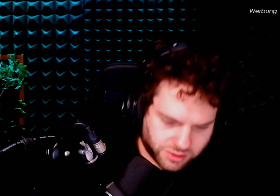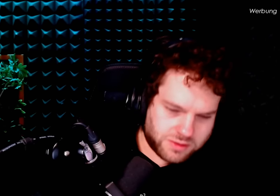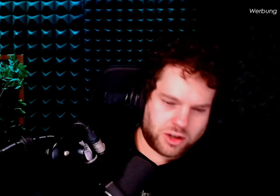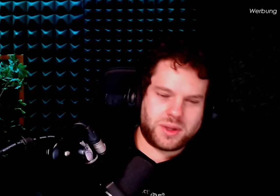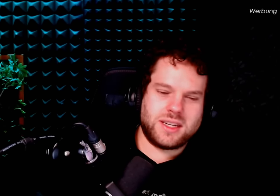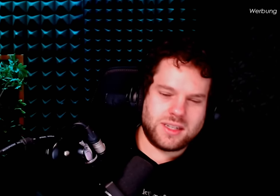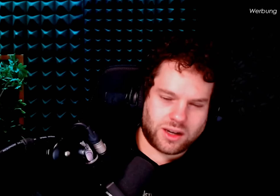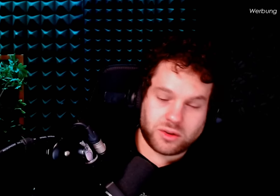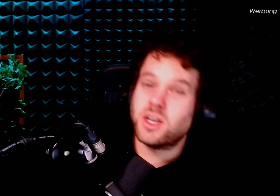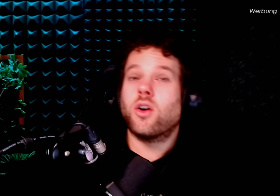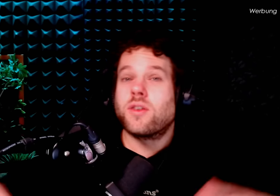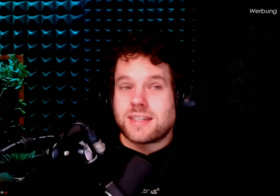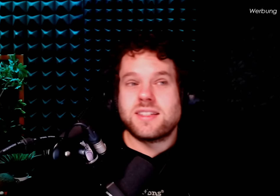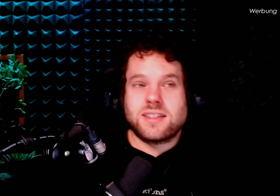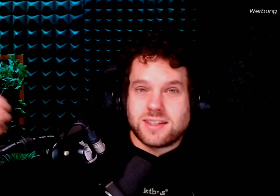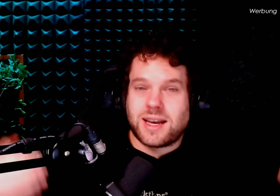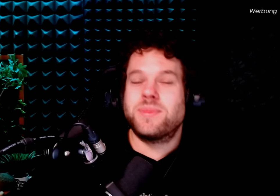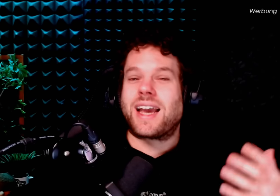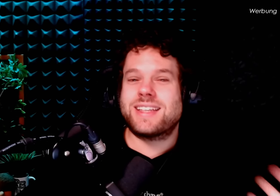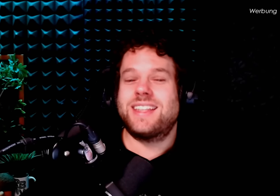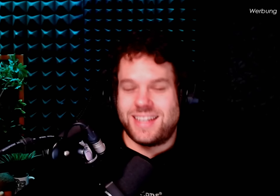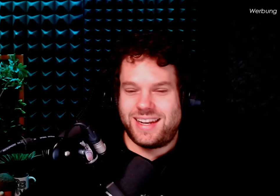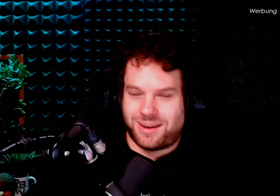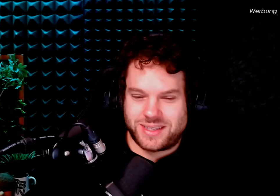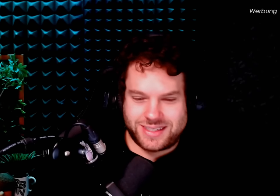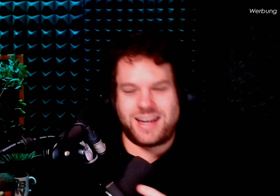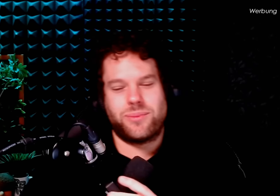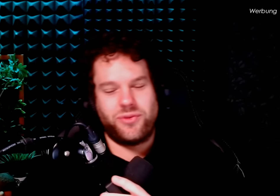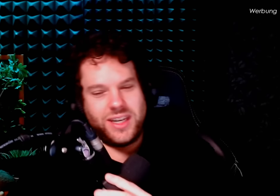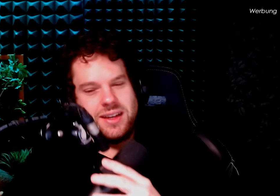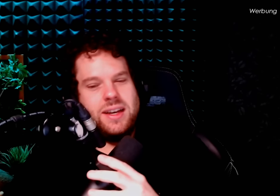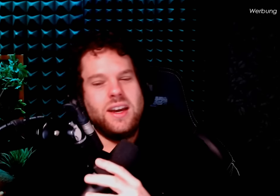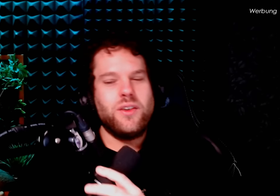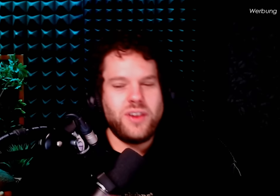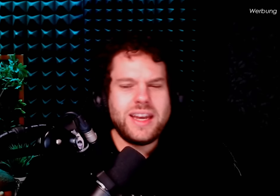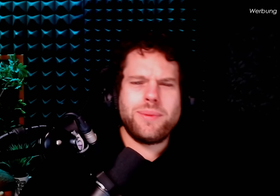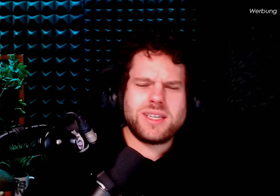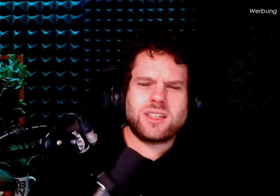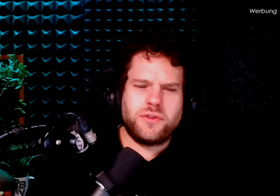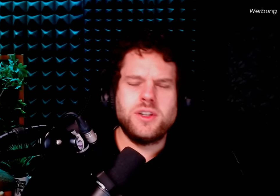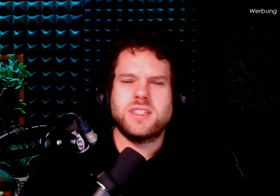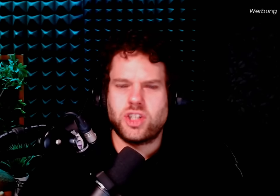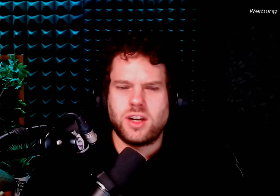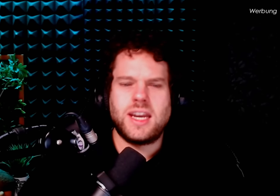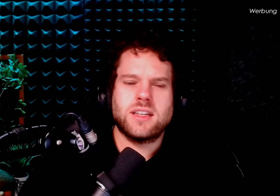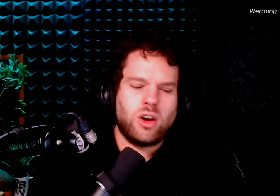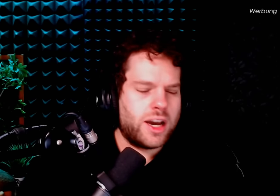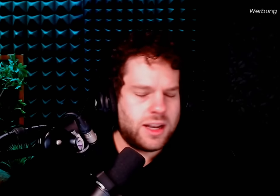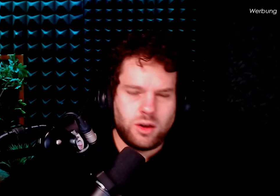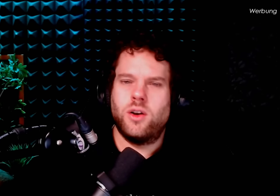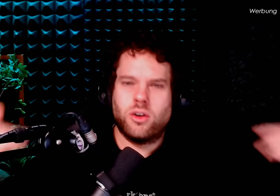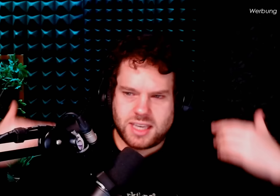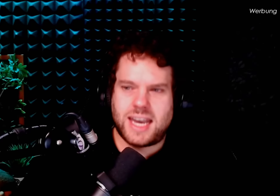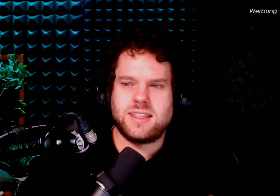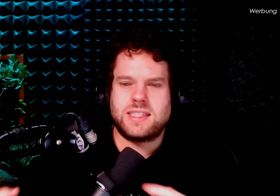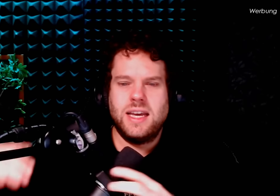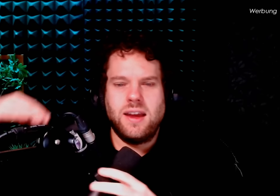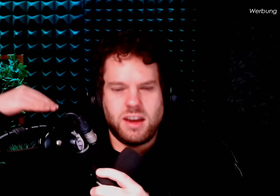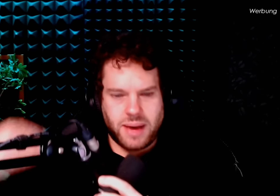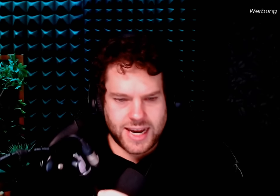draußen. Warum kann ich nicht raus? Und das ist das gesamte restliche Leben dieser Armfliege. Fliegen habe ich das Gefühl, sind schon eher so... Leute, los geht's. Wir haben